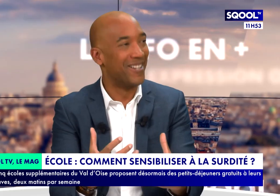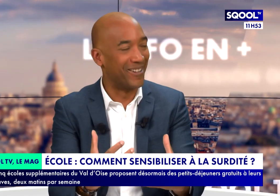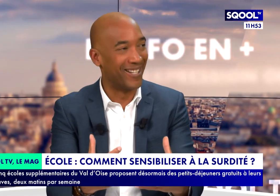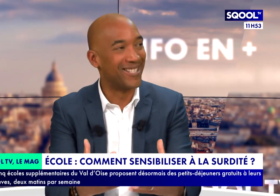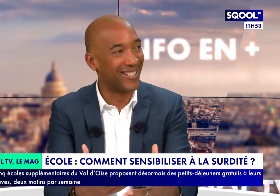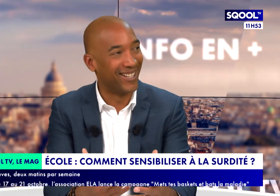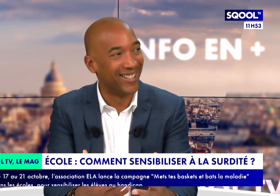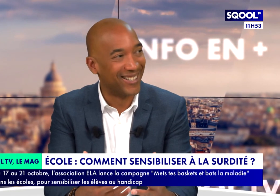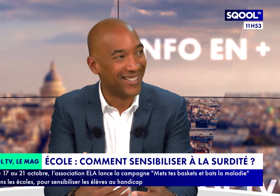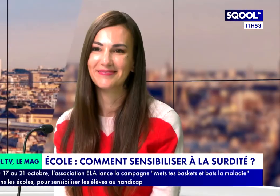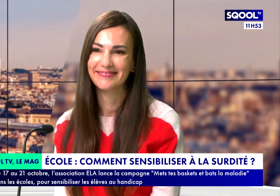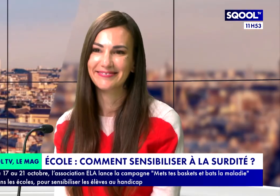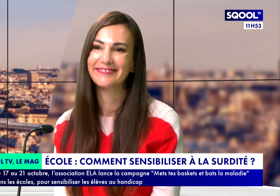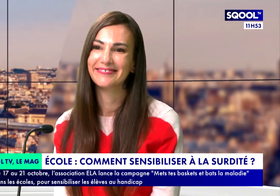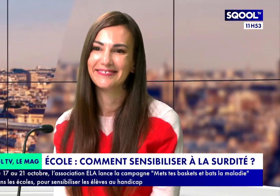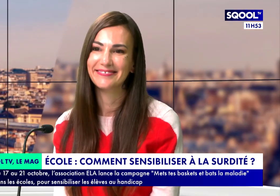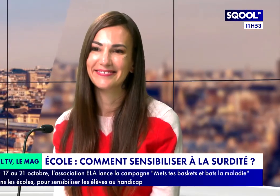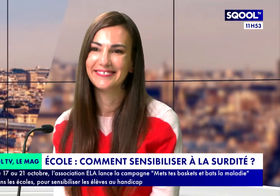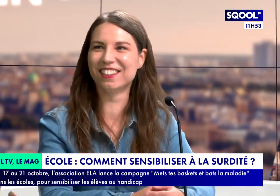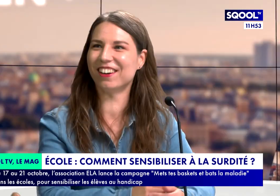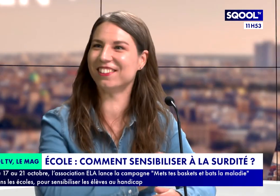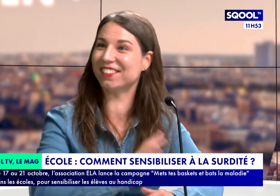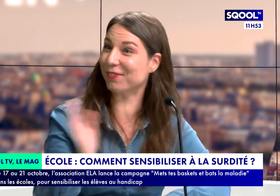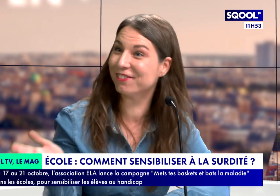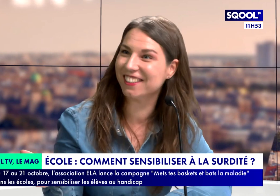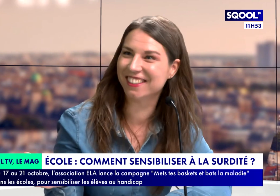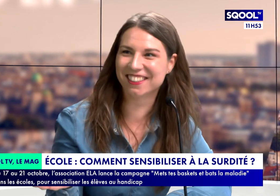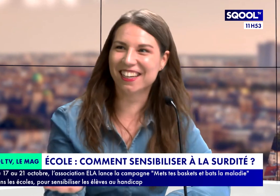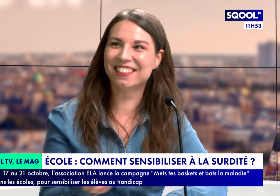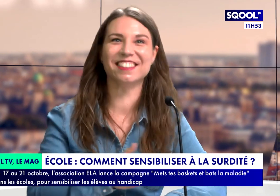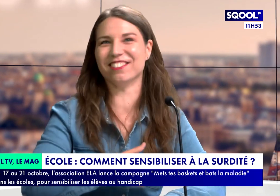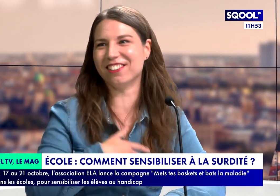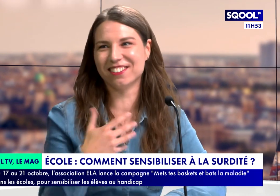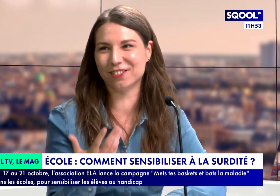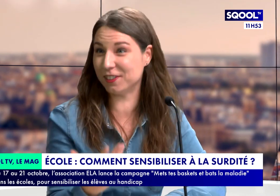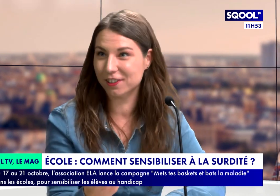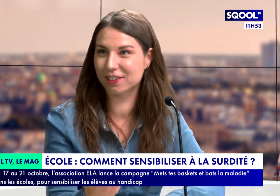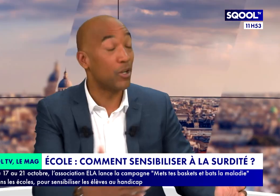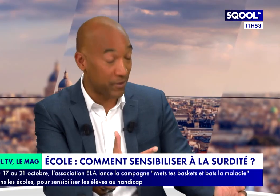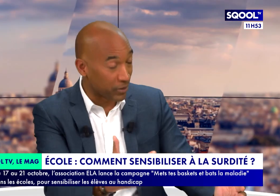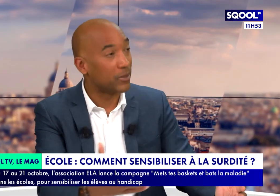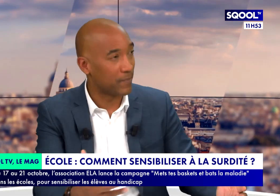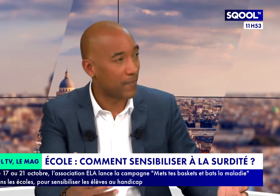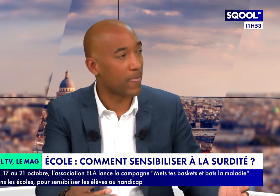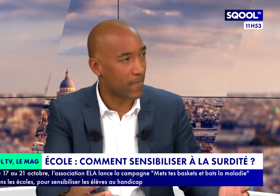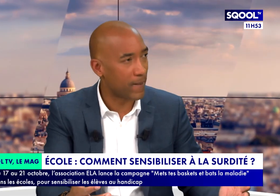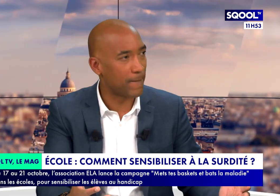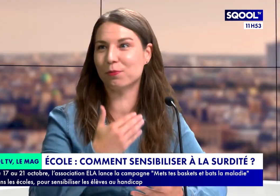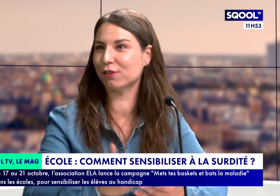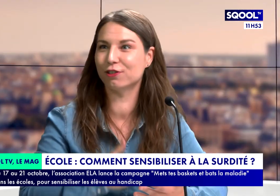oui, c ça. Moi, j la réponse. C'est infini, oui. On n'a jamais fini. On n jamais fini. C'est une langue vivante. C'est une langue vivante. Donc, en fait, on apprend toujours